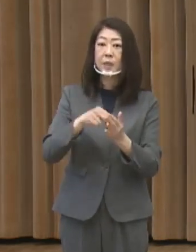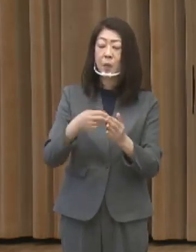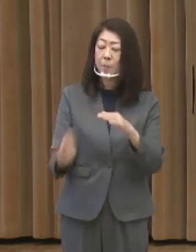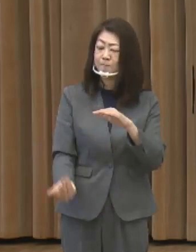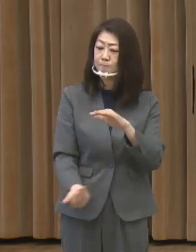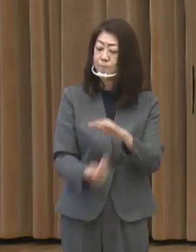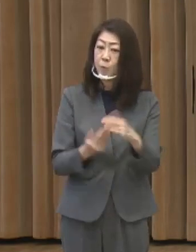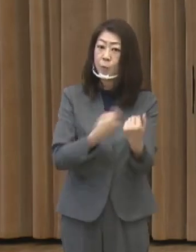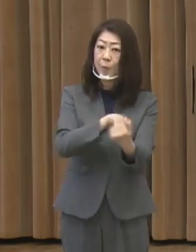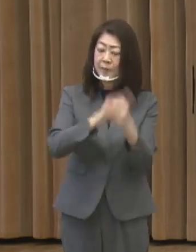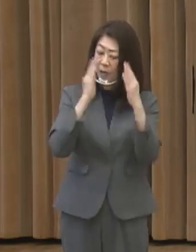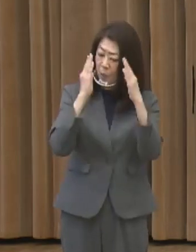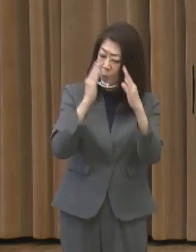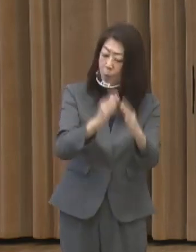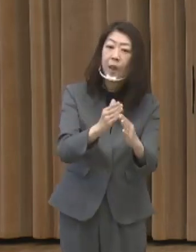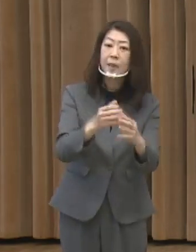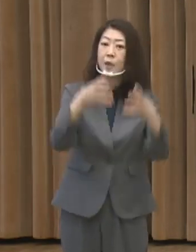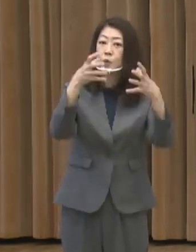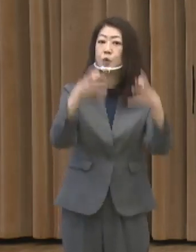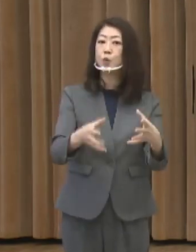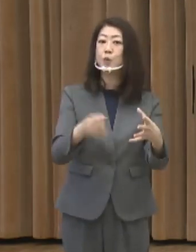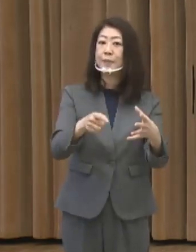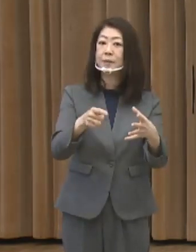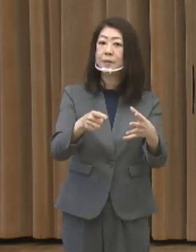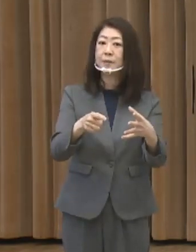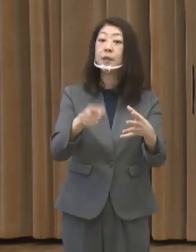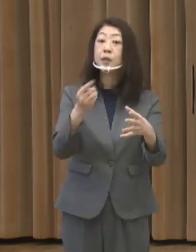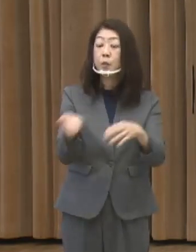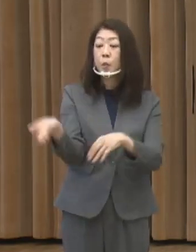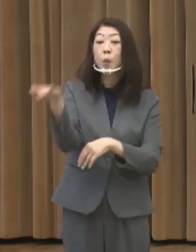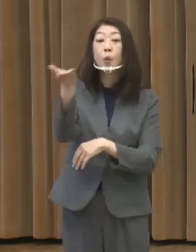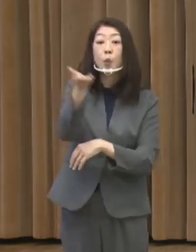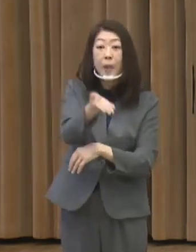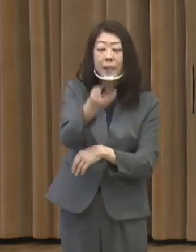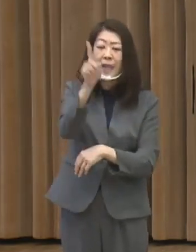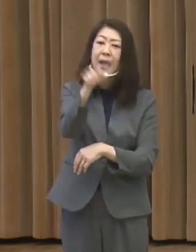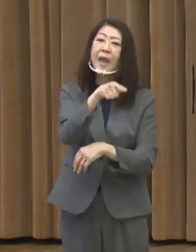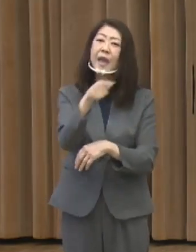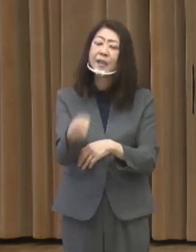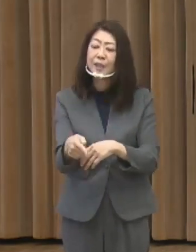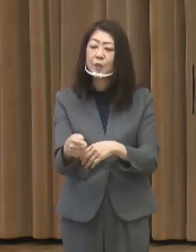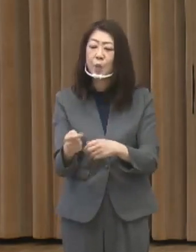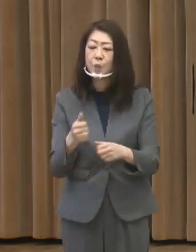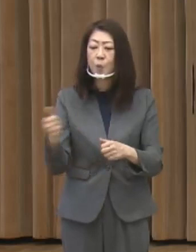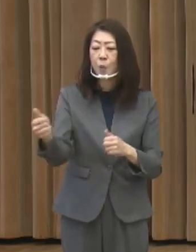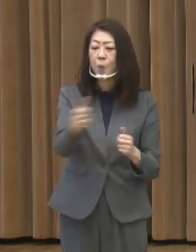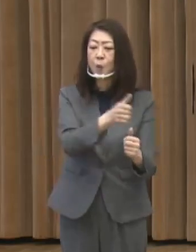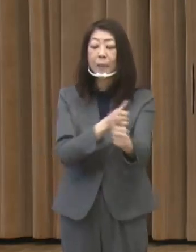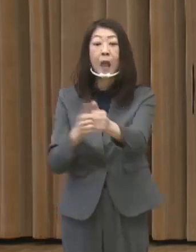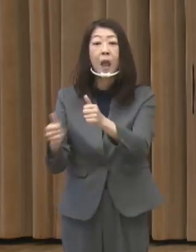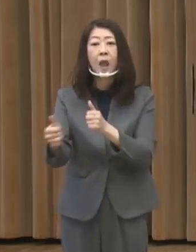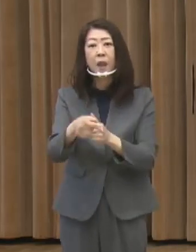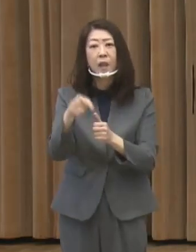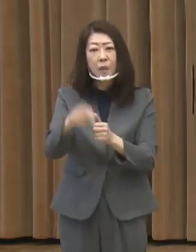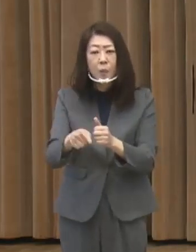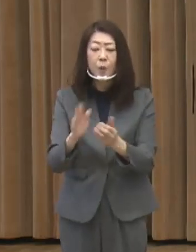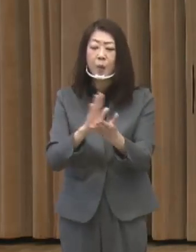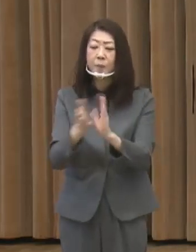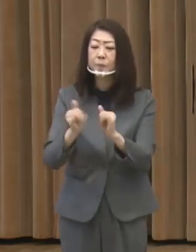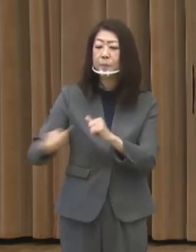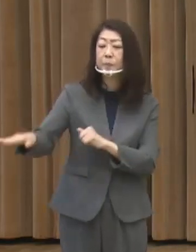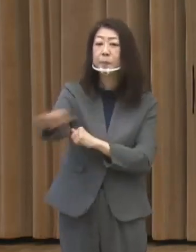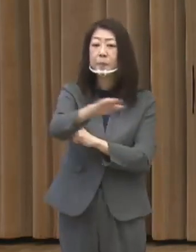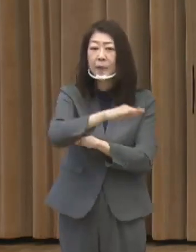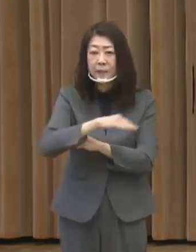も力を入れてきた柱であります。でその上で人の流れはこれも一般論として県民の皆様にお願いするしかありません。そ